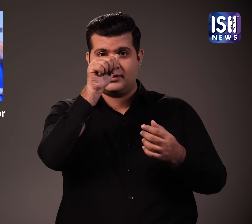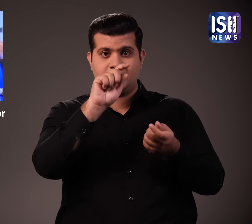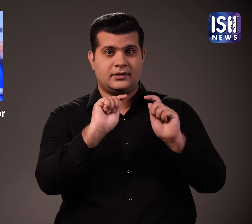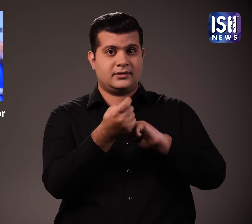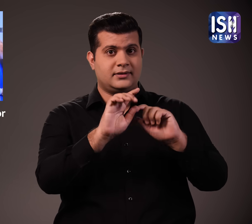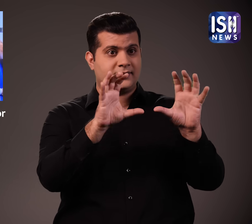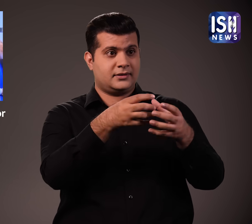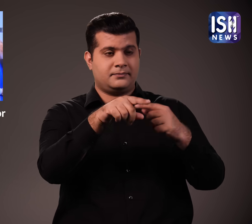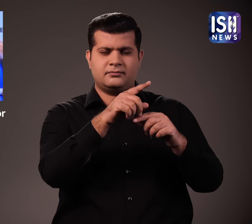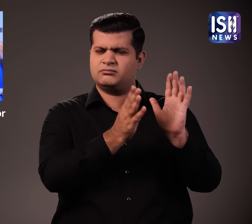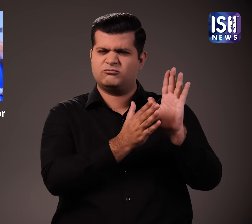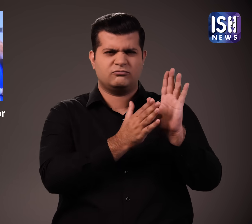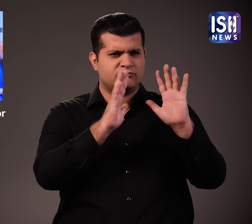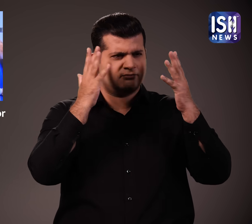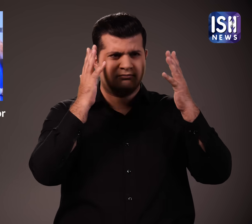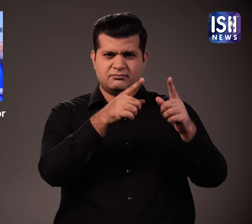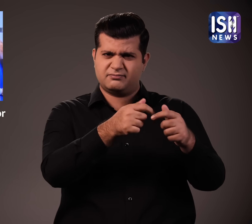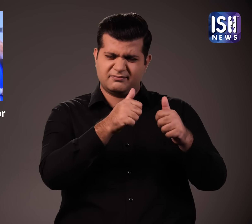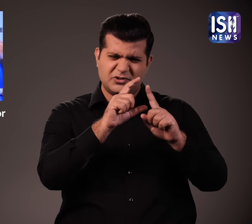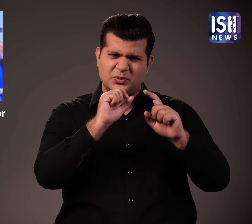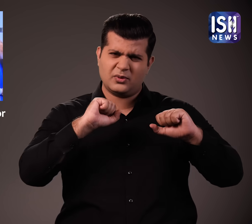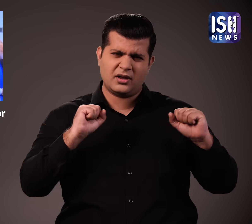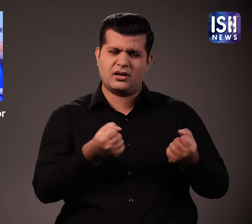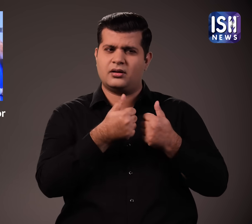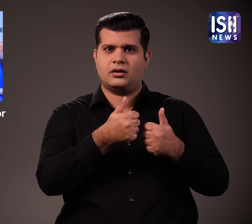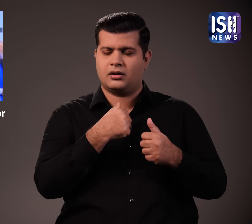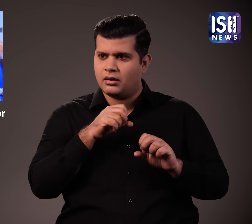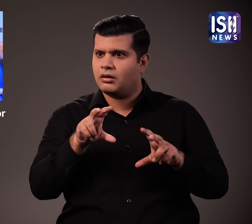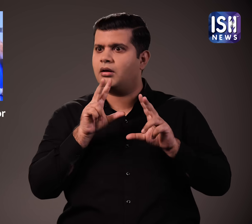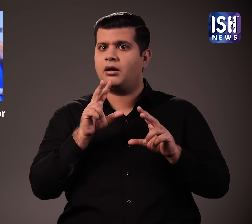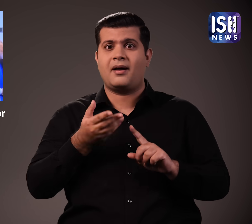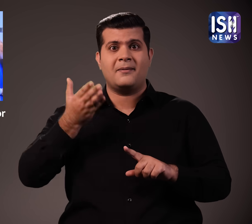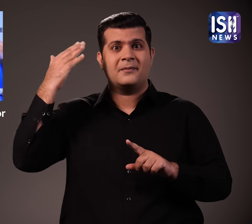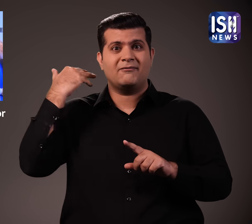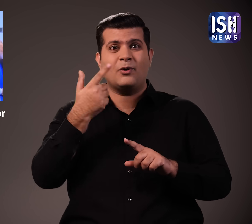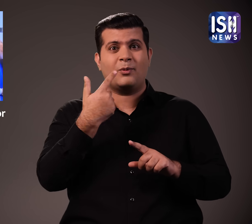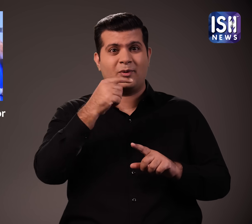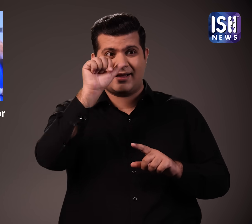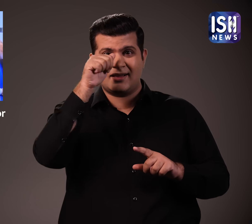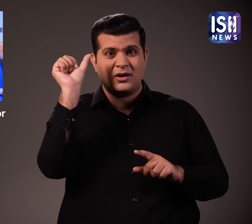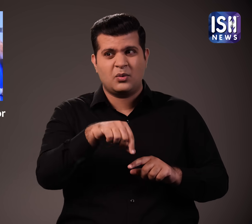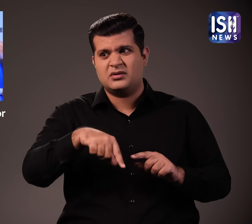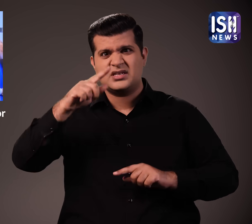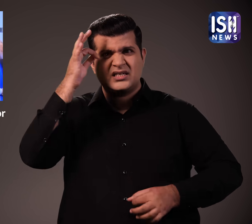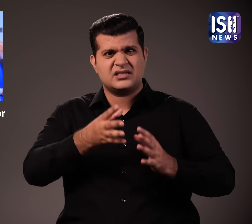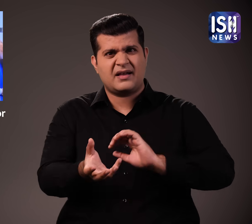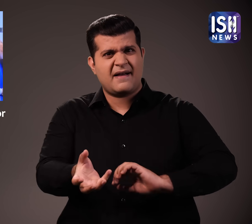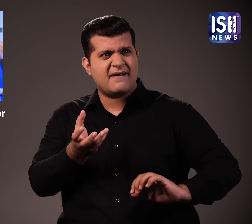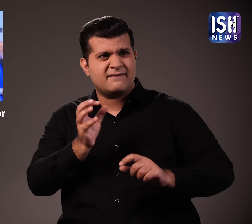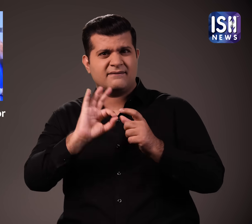भारतियर टीम के प्रदर्शन और कड़ी मेहनत की सरहाना की पहले के समान जब भी भारत हारता था तो क्रिकेटरों की फोटो जलाई